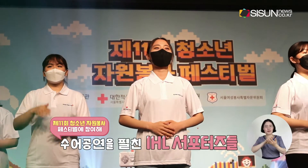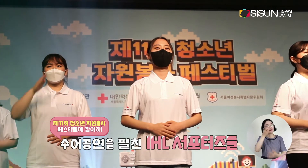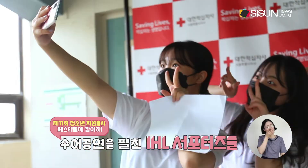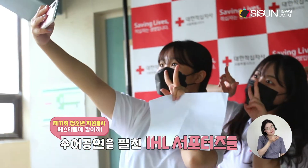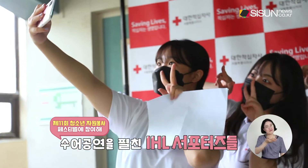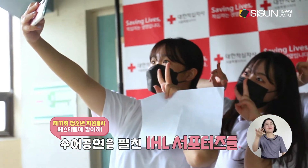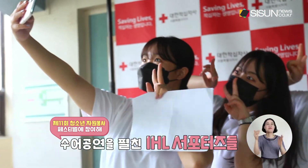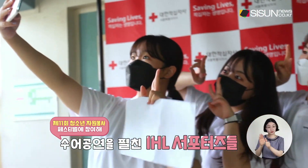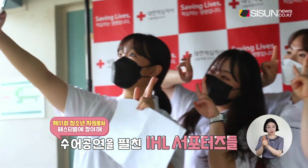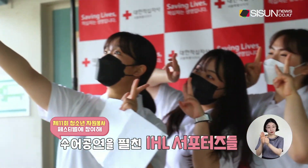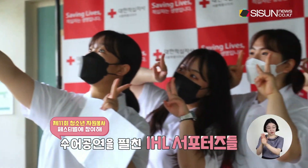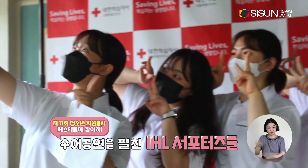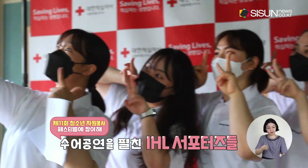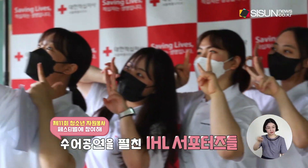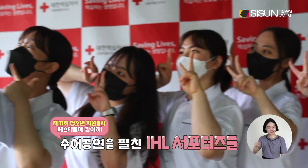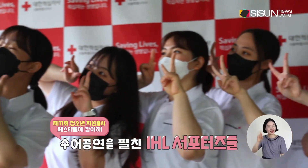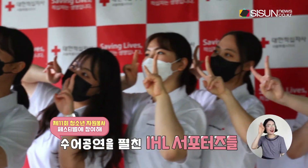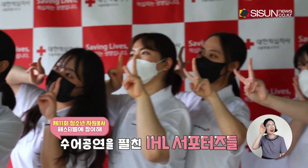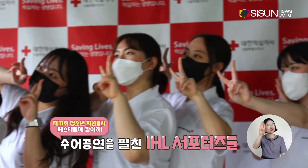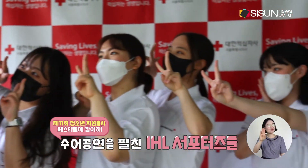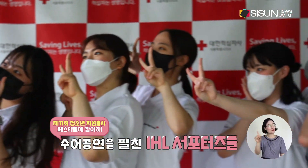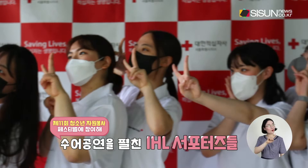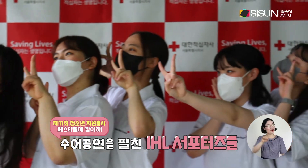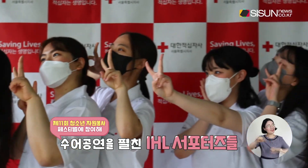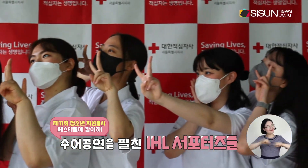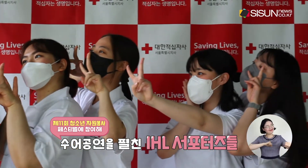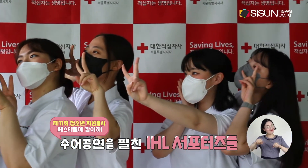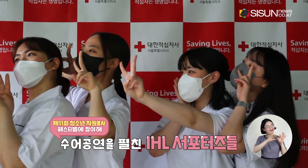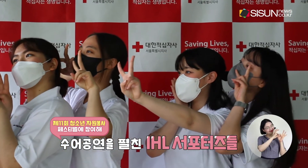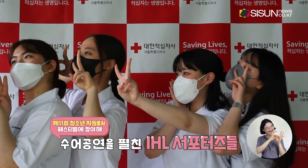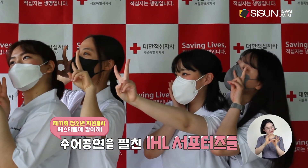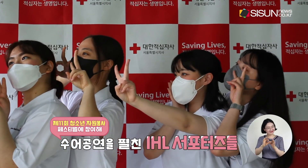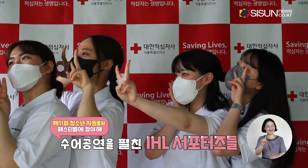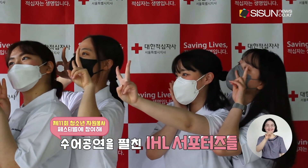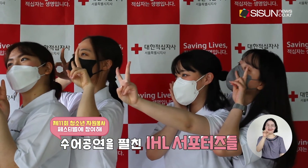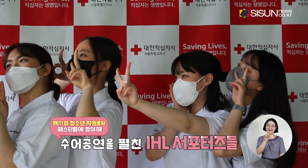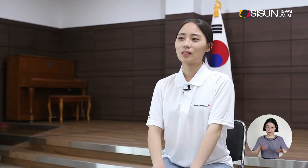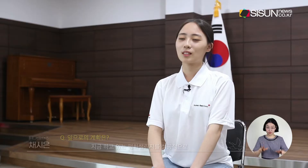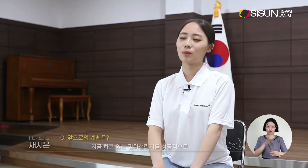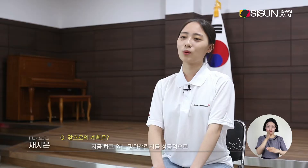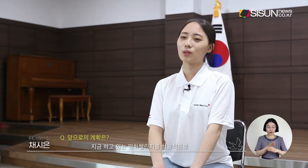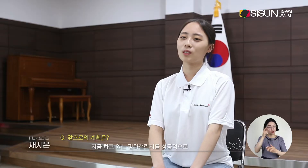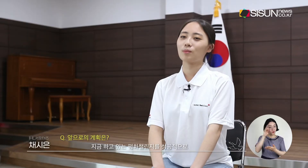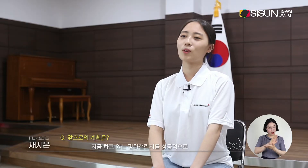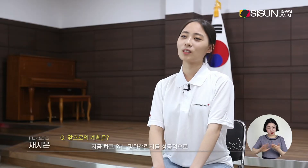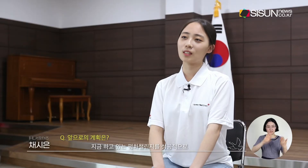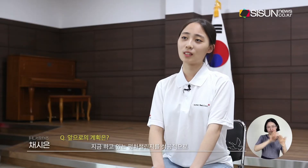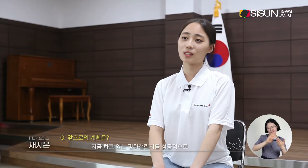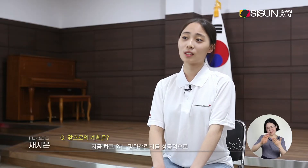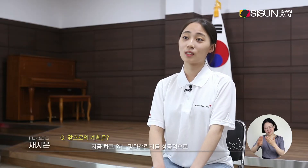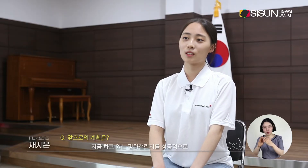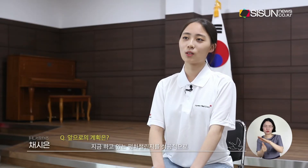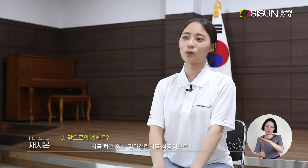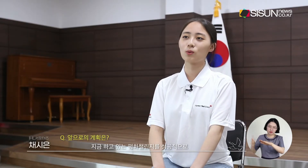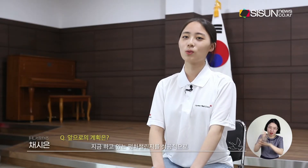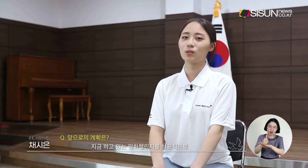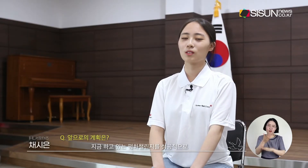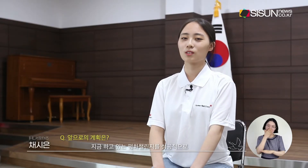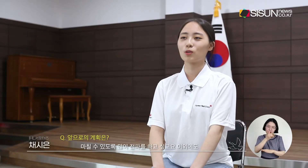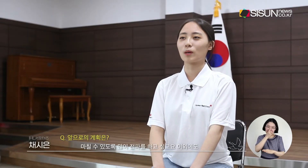공연을 선보였습니다. 서포터즈들은 앞으로 또 어떤 활동을 이어갈까요? 지금 하고 있는 평화